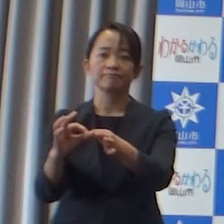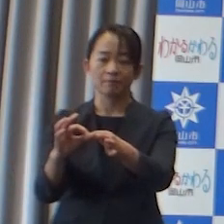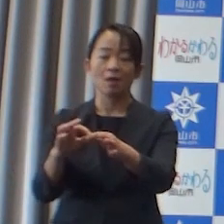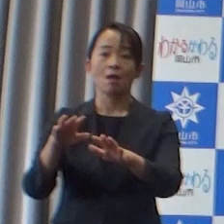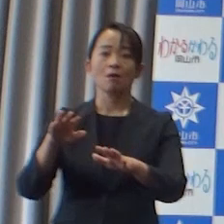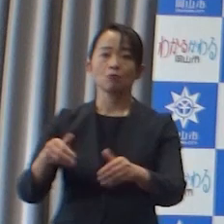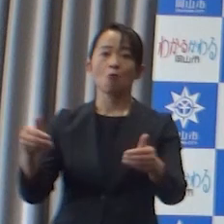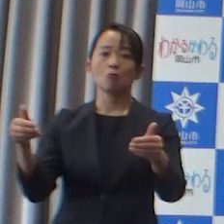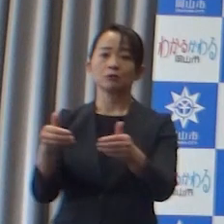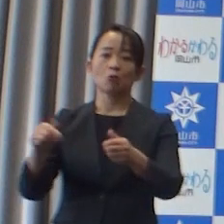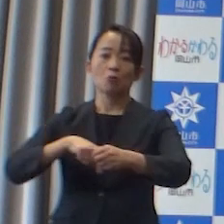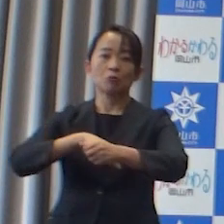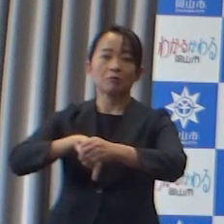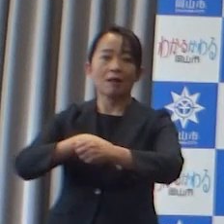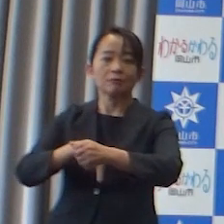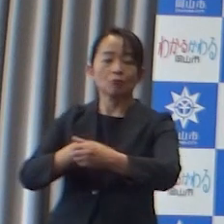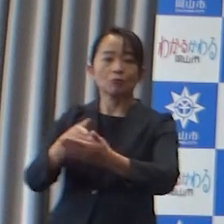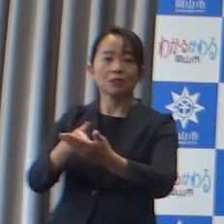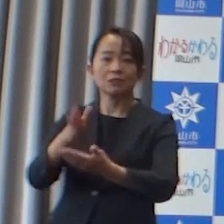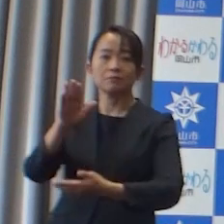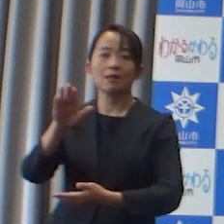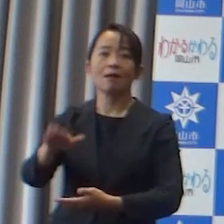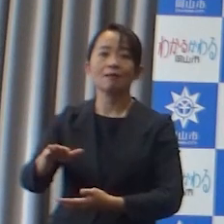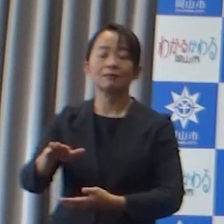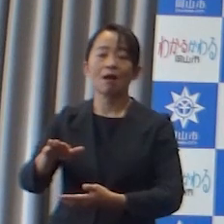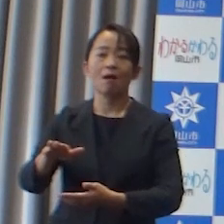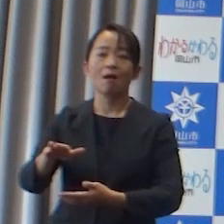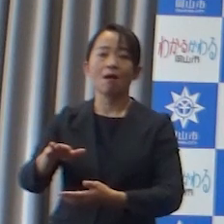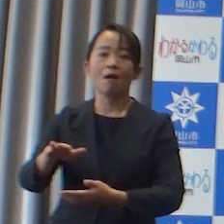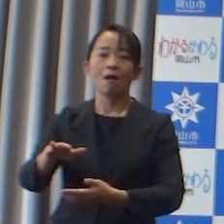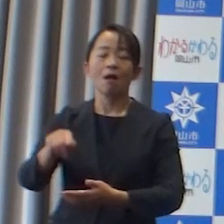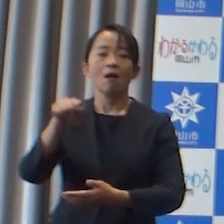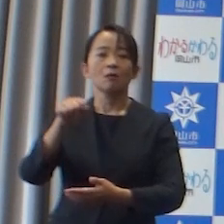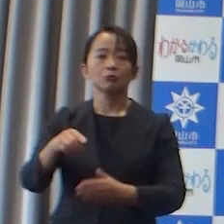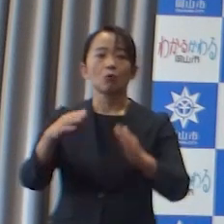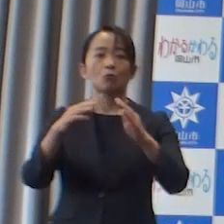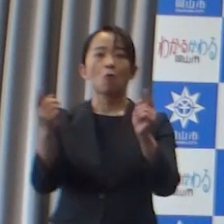この事業でありますように、住民税非課税世帯、